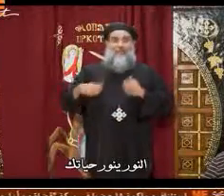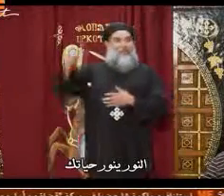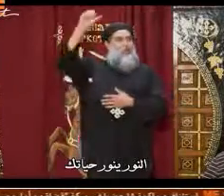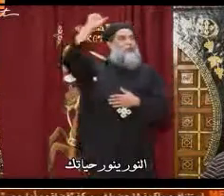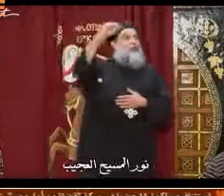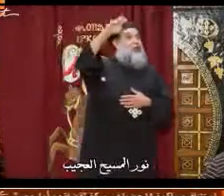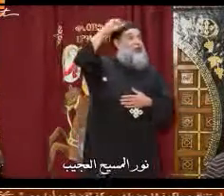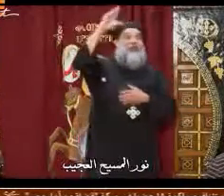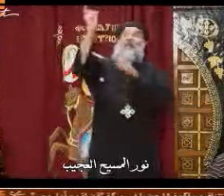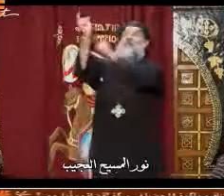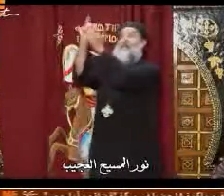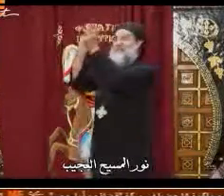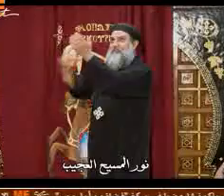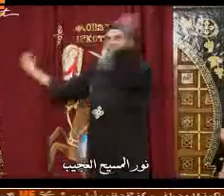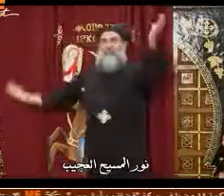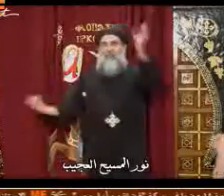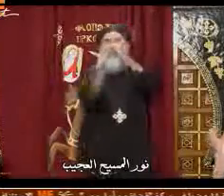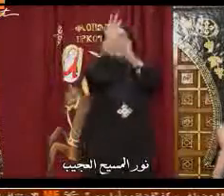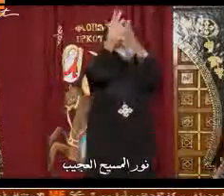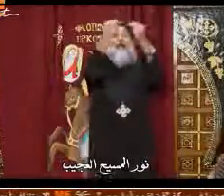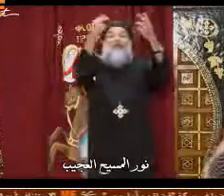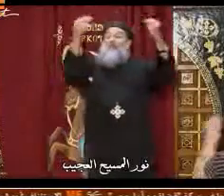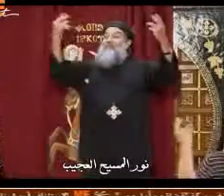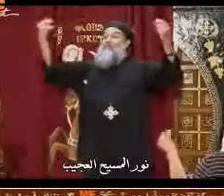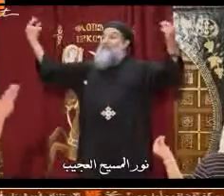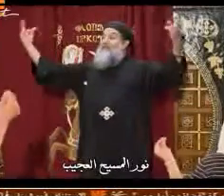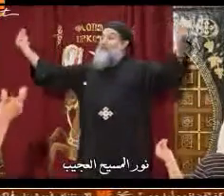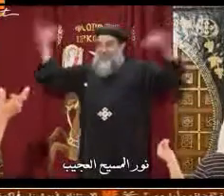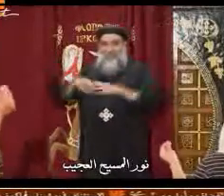حياتك، نور المسيح العجيب. تاني،